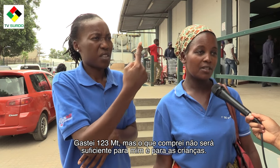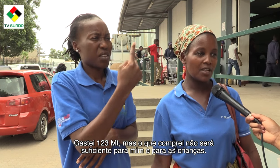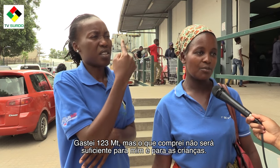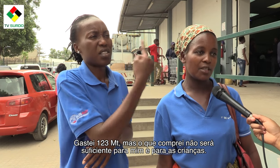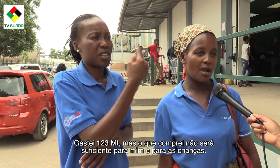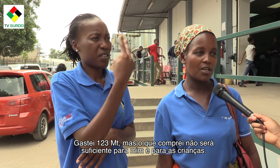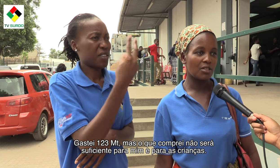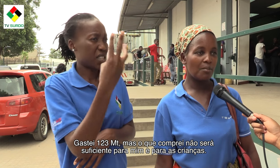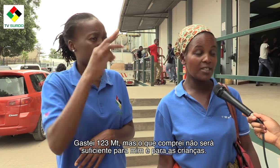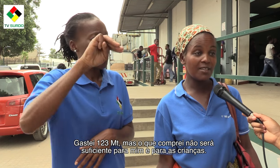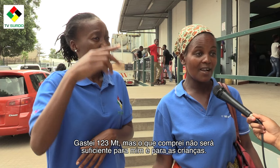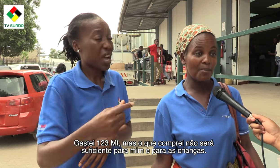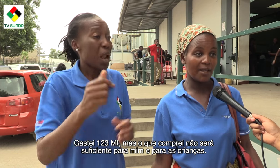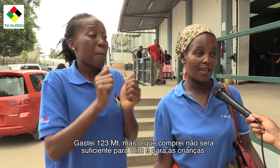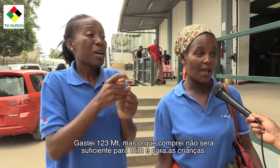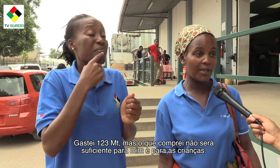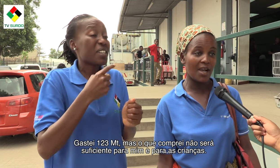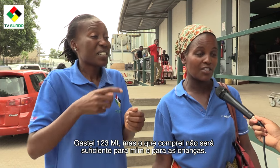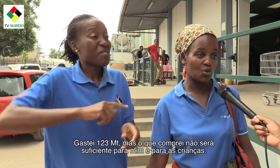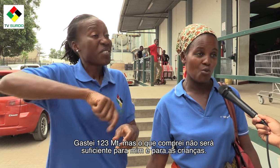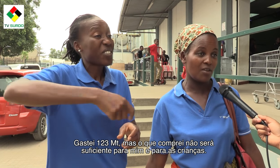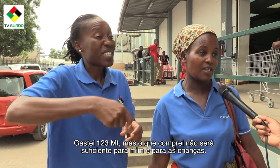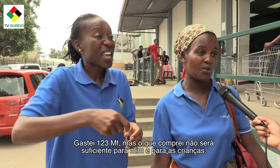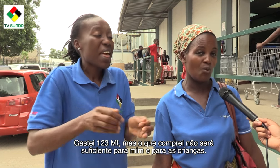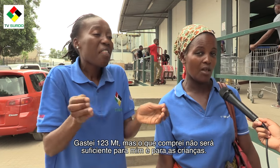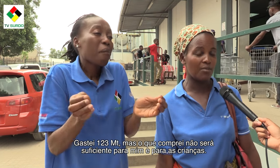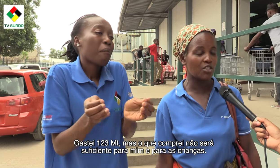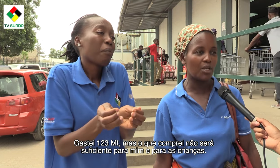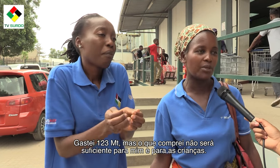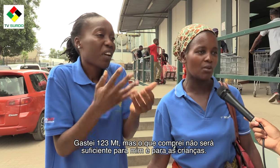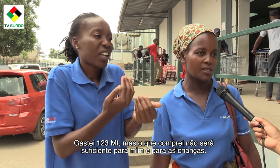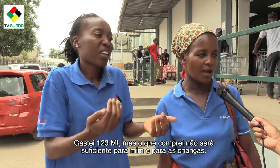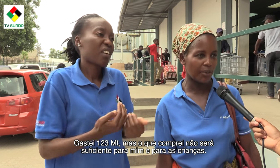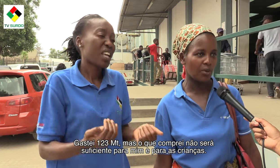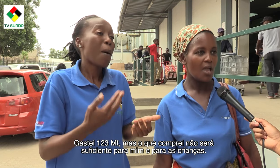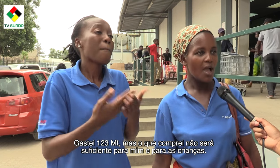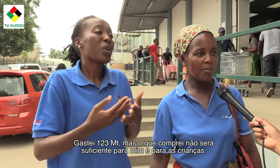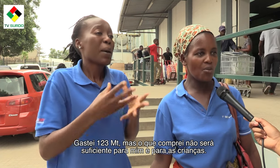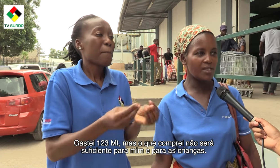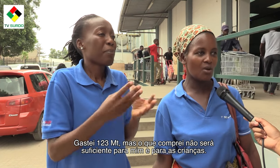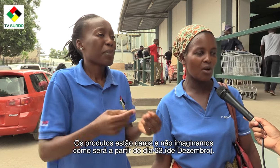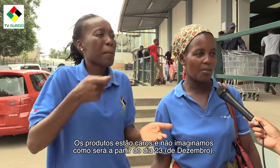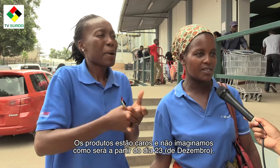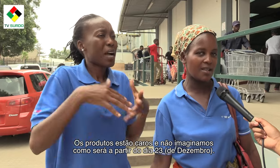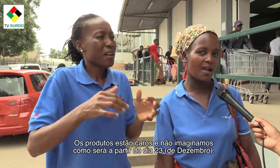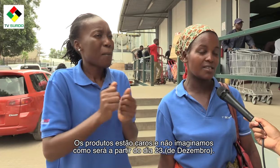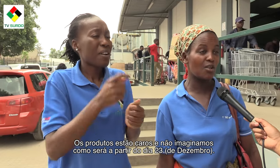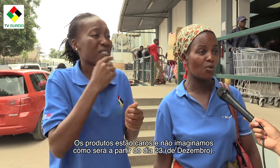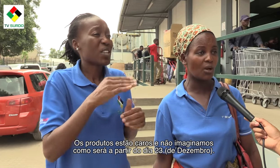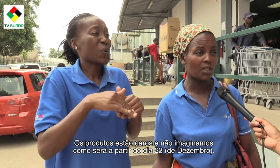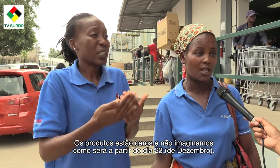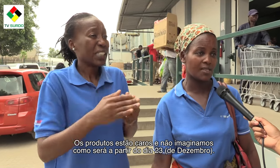Gastei 123 maticais, mas o que comprei não será suficiente para mim e para as crianças. Os produtos estão caros. Não